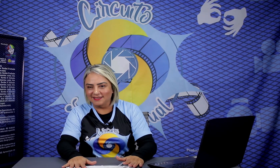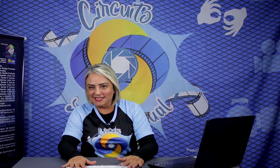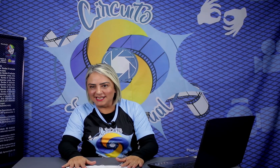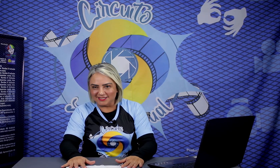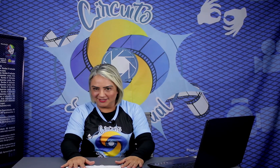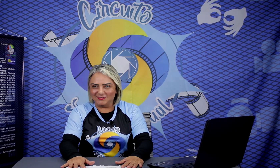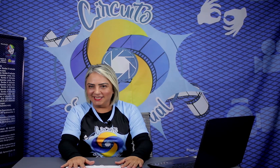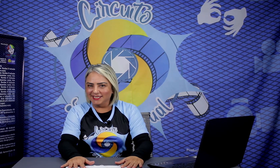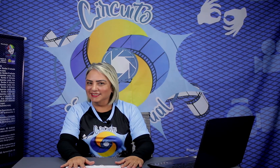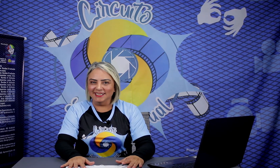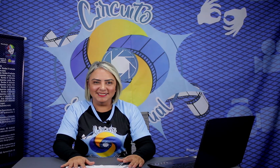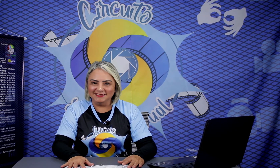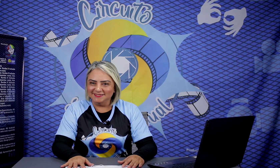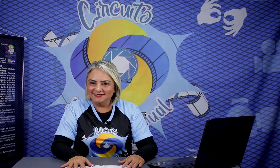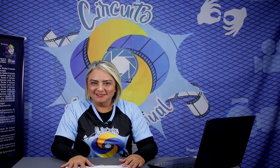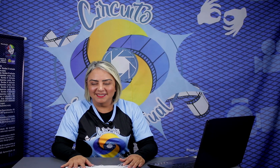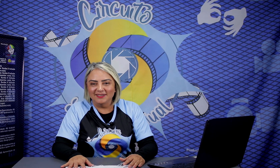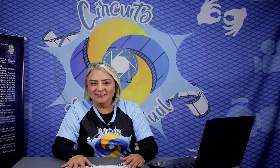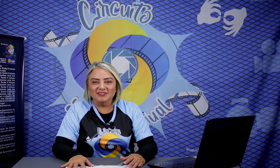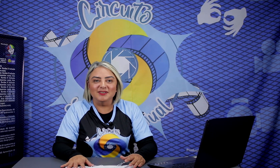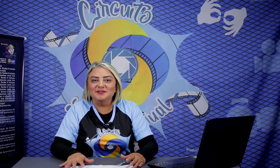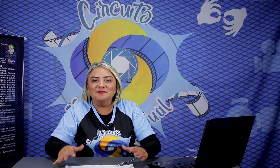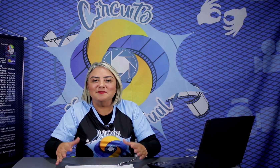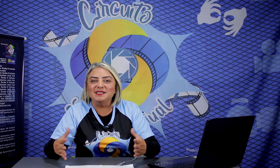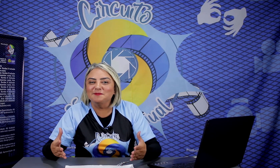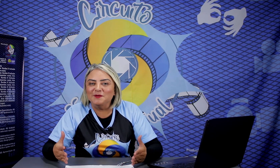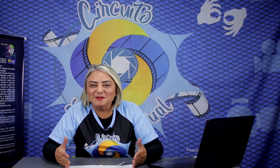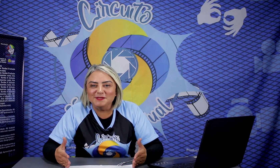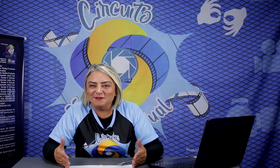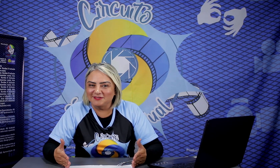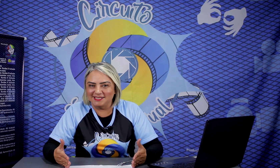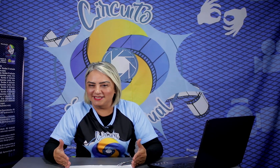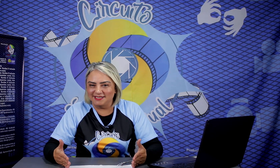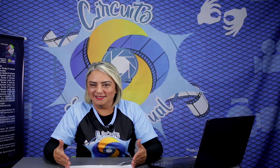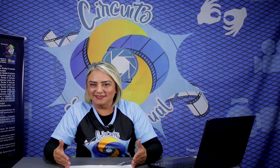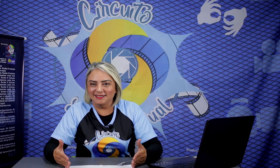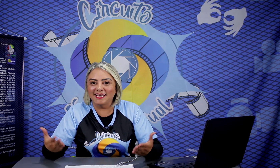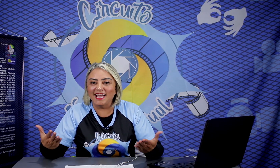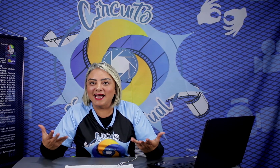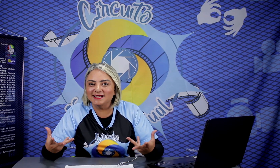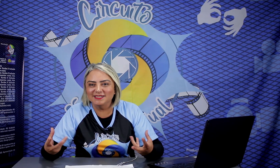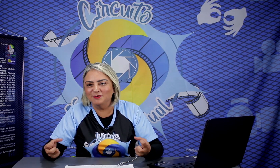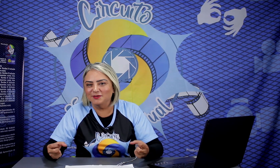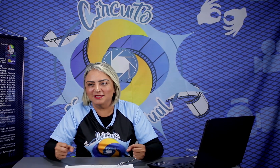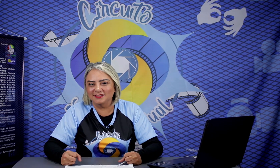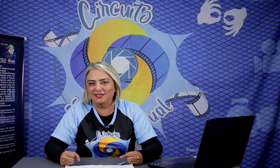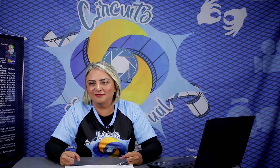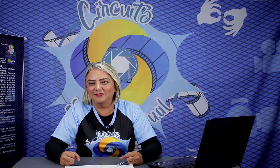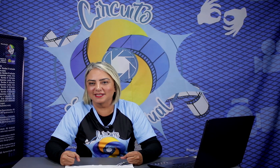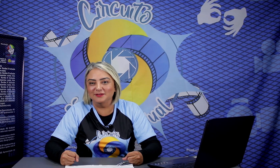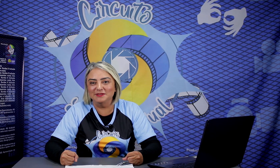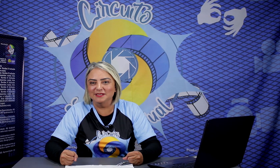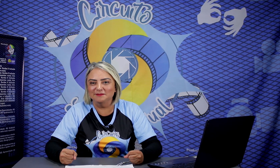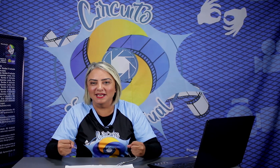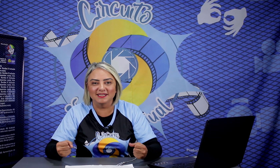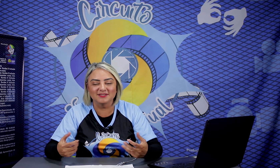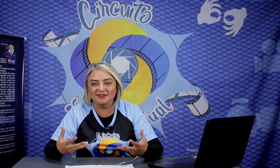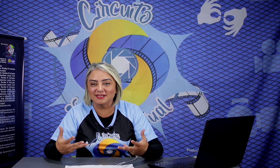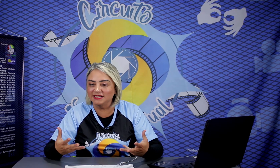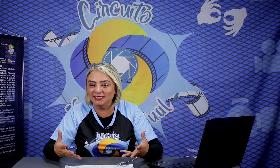Vocês acham que eu tô brincando, né? Não. Porque eu já não tenho mais pose para fazer. Caras e bocas, eu já faço, como diz a minha neta, eu já faço tanta